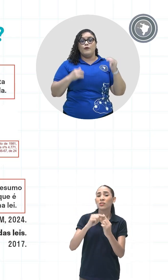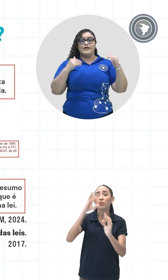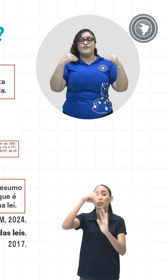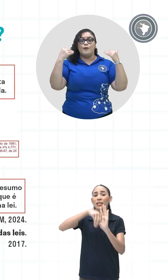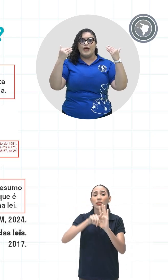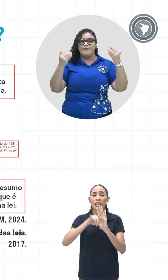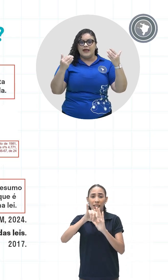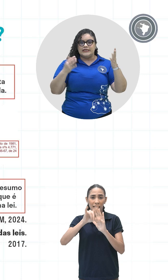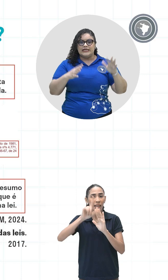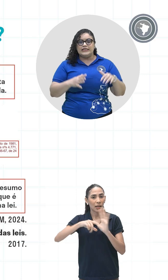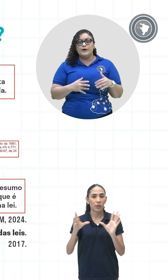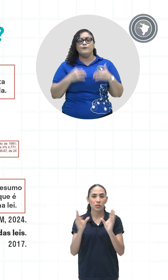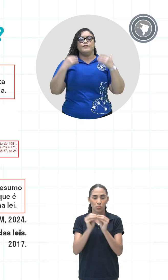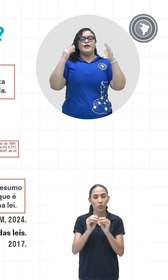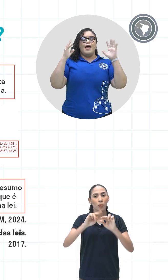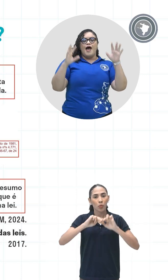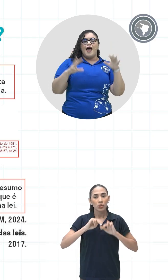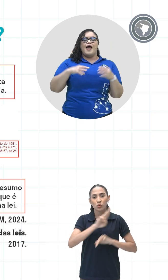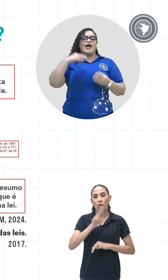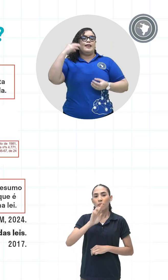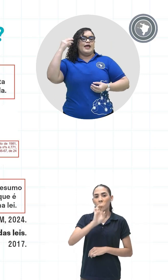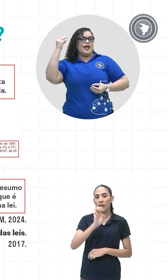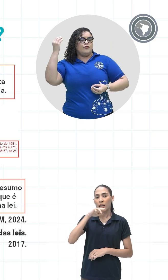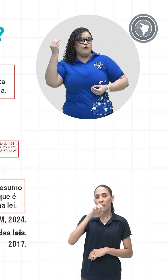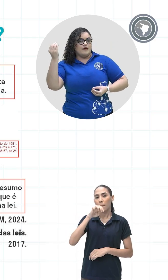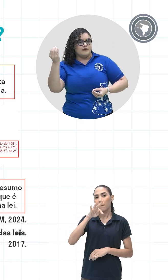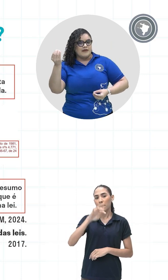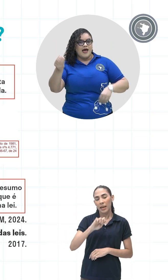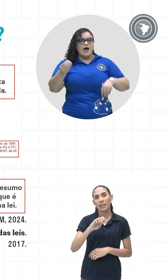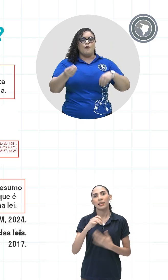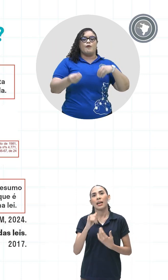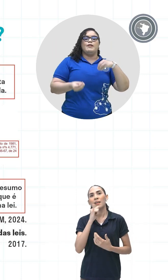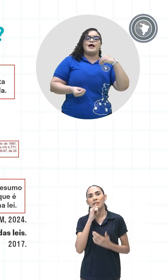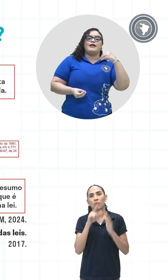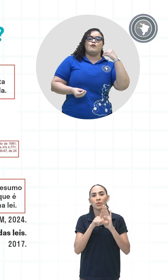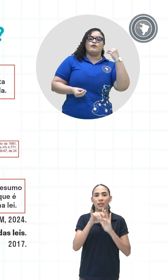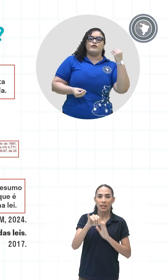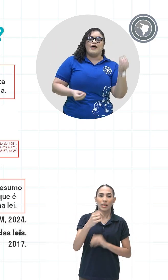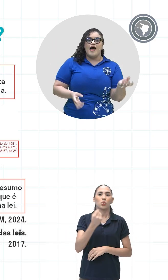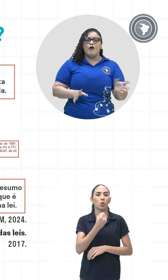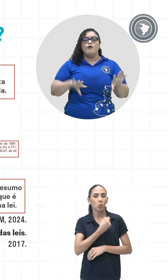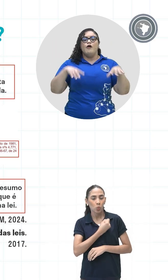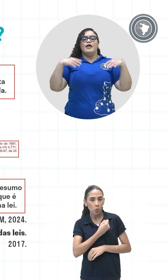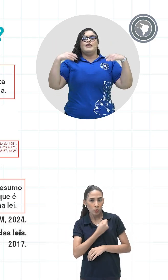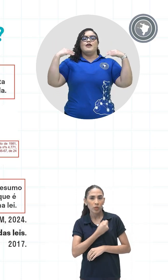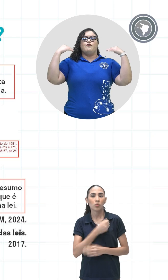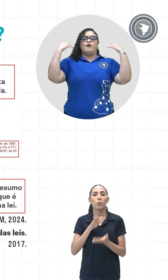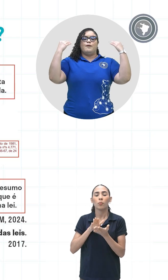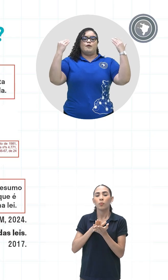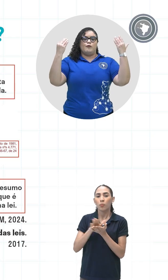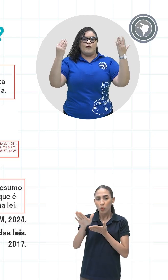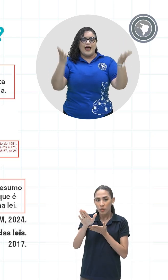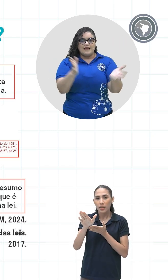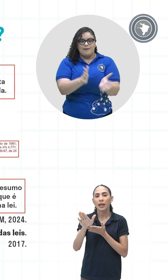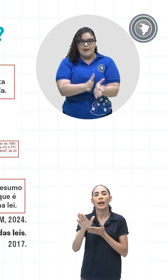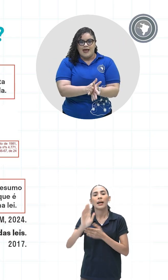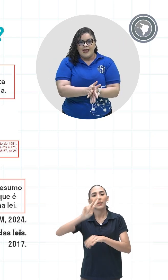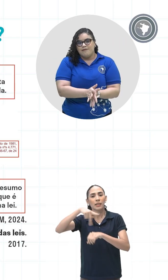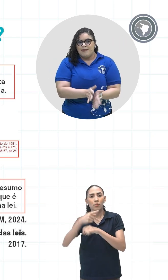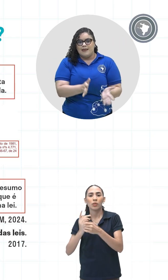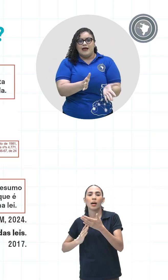tá bom? Isso é uma ementa. Então, é a lei número tal, publicada no ano tal, que foi